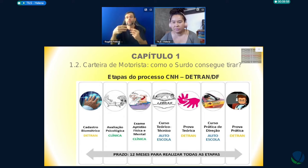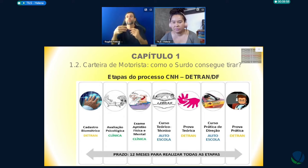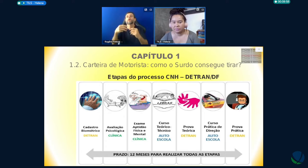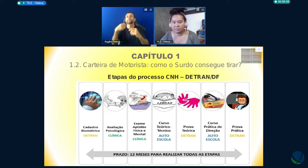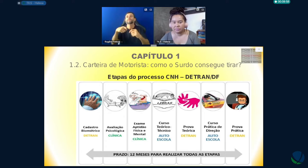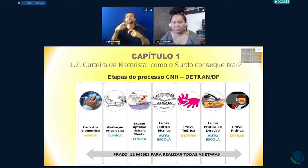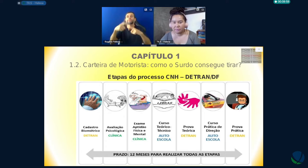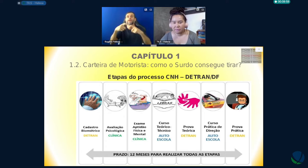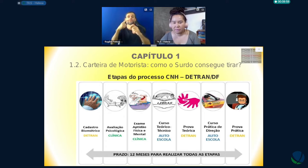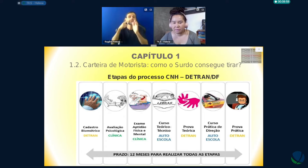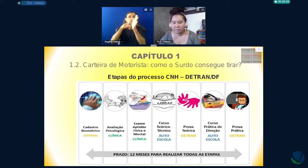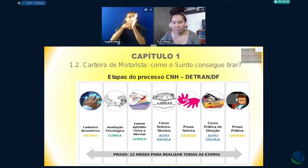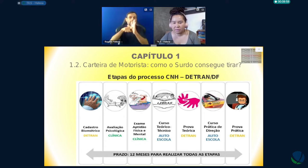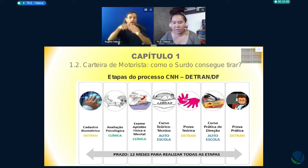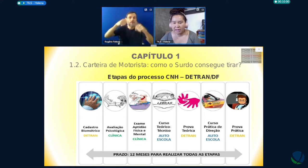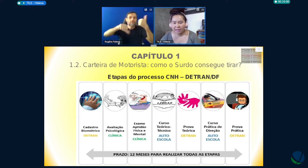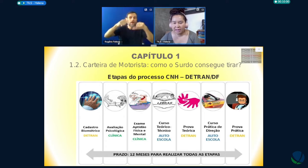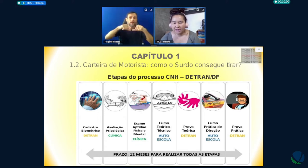curso